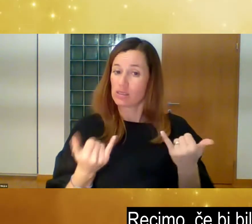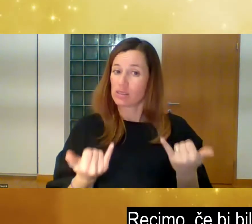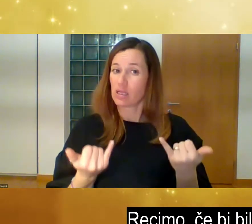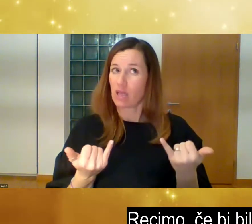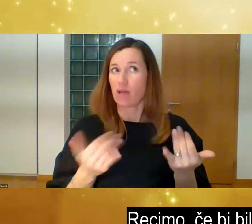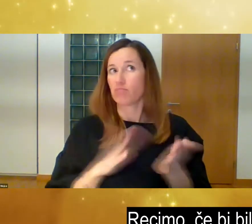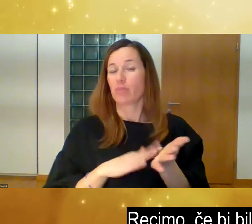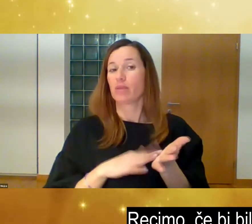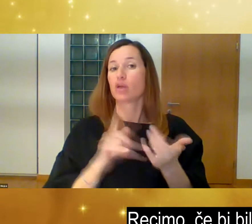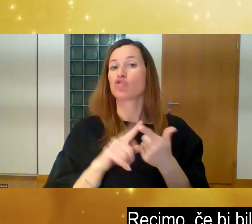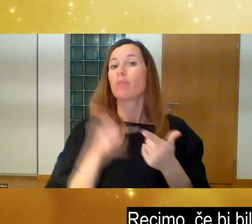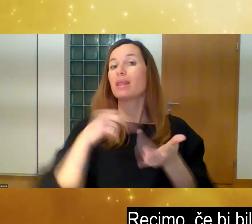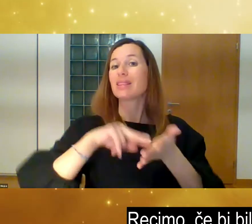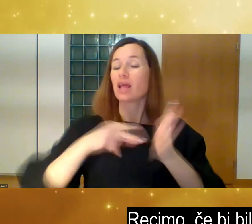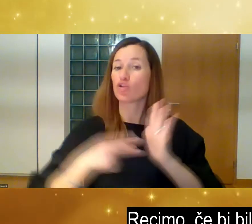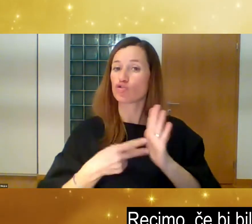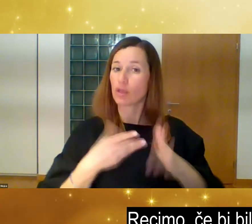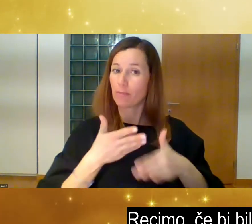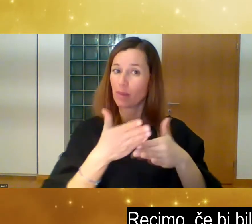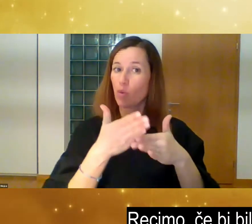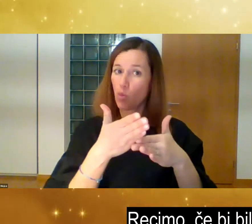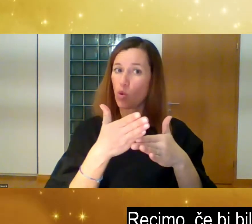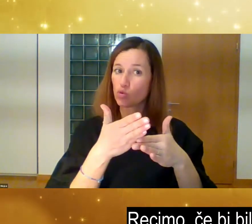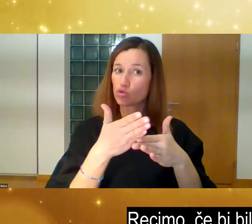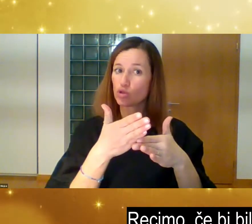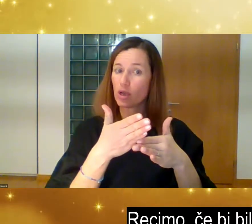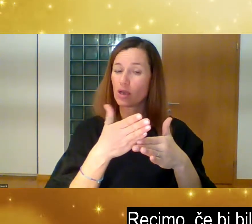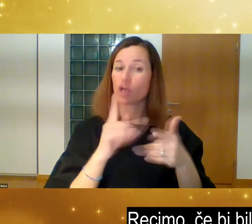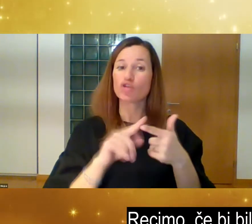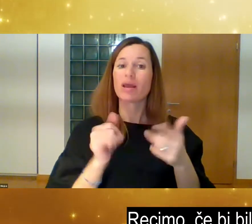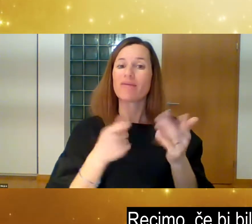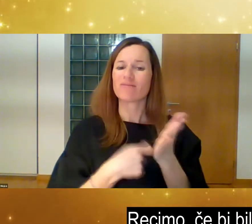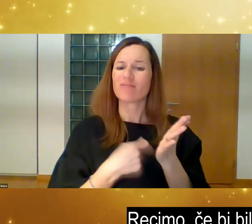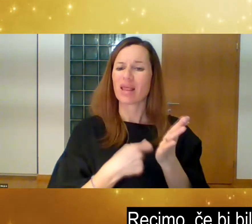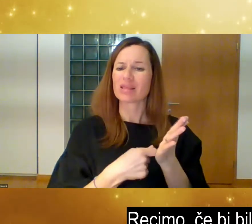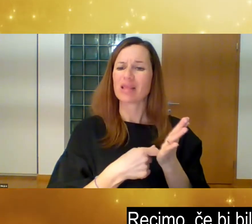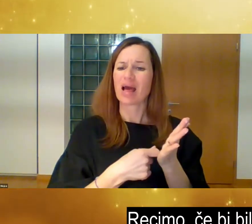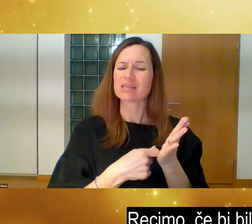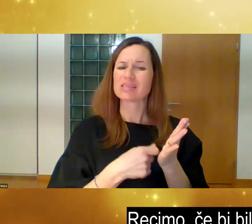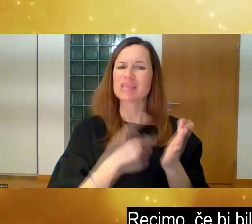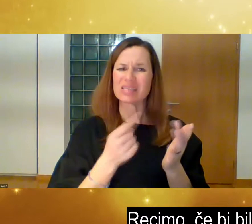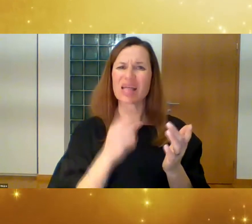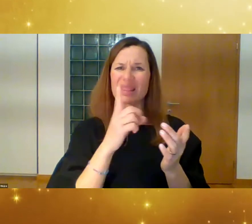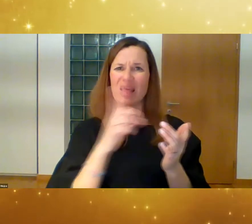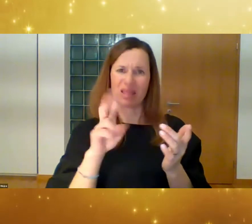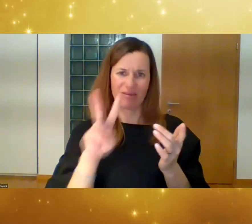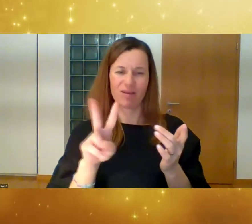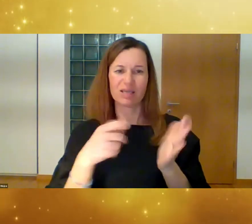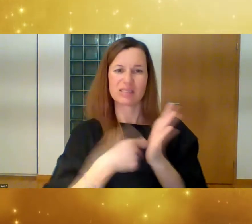bi nek tehnični pripomoček bila vrednost z DDV-jem znesek 100 evrov,